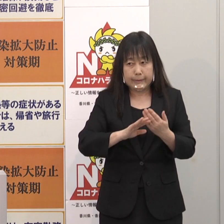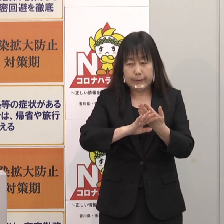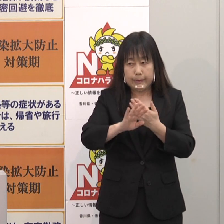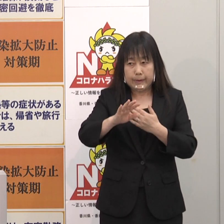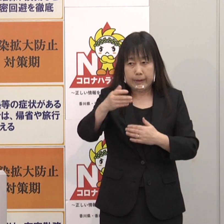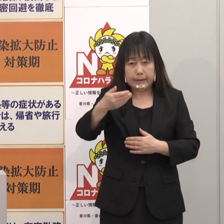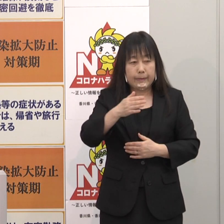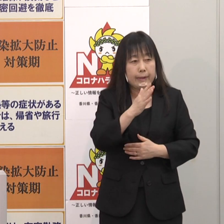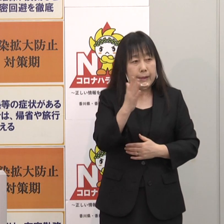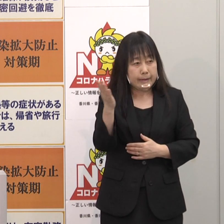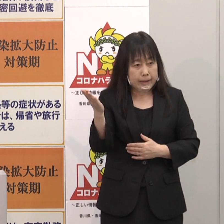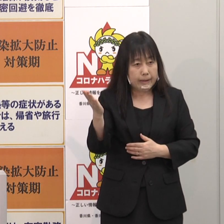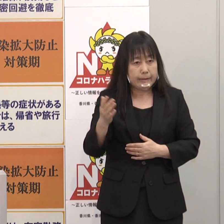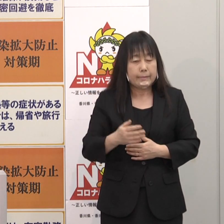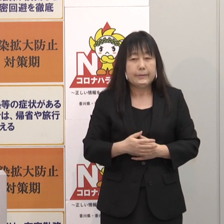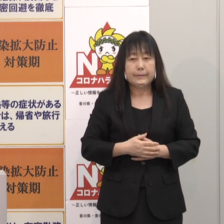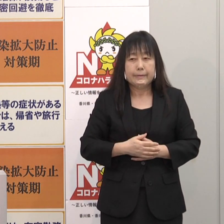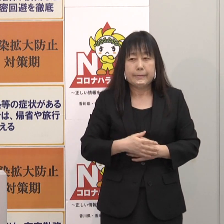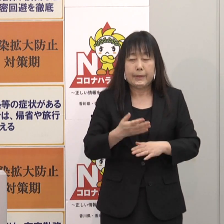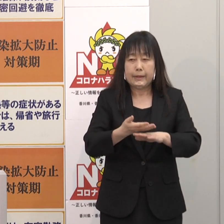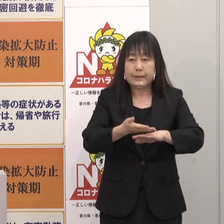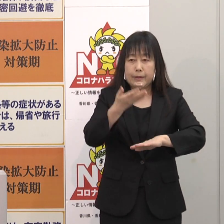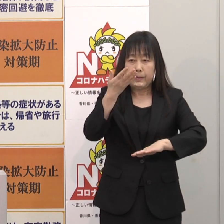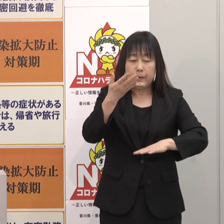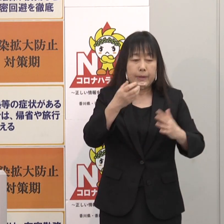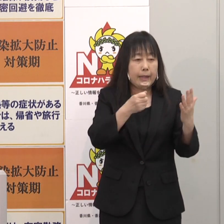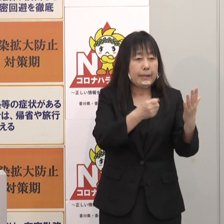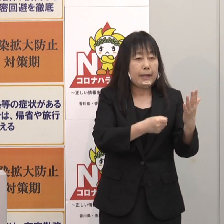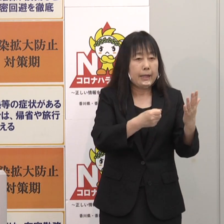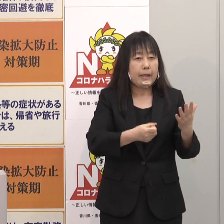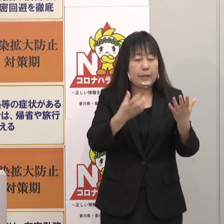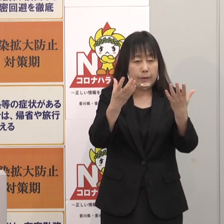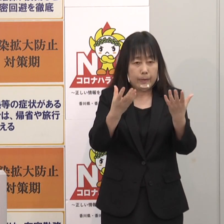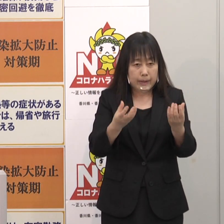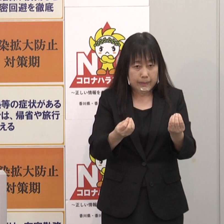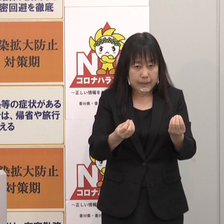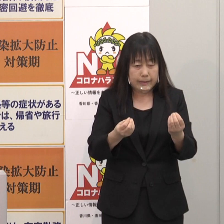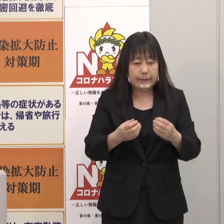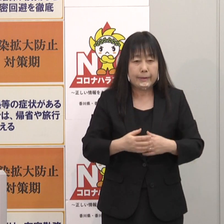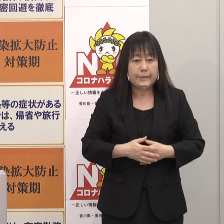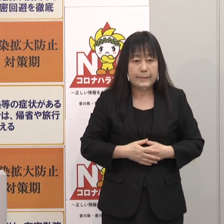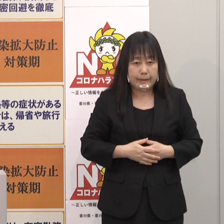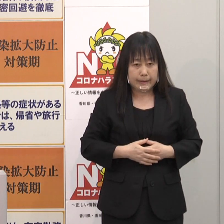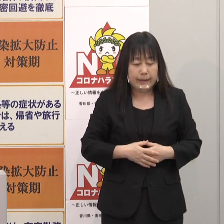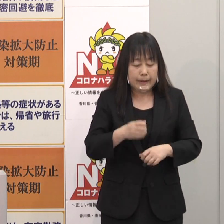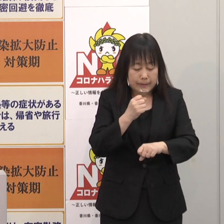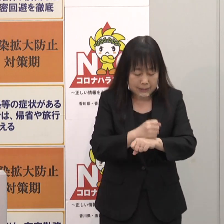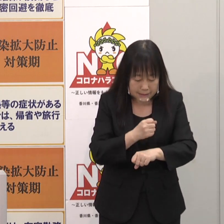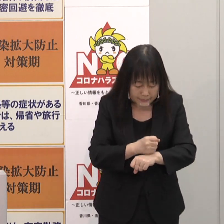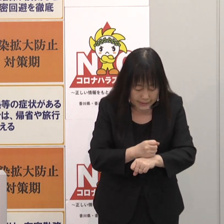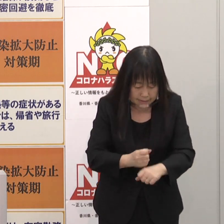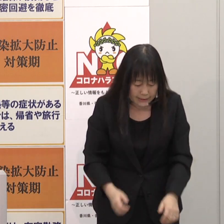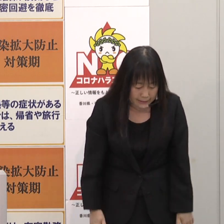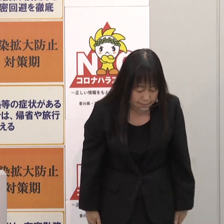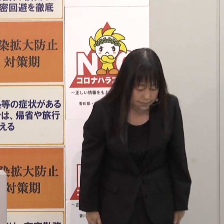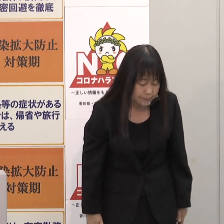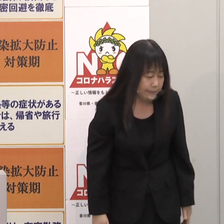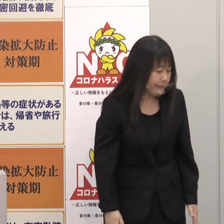よろしいでしょうか。それでは以上をもちまして知事の定例会見を終了させていただきます。 お疲れ様でした。